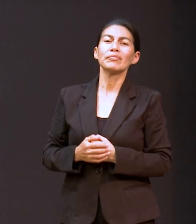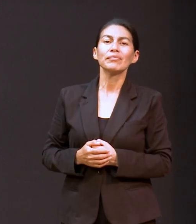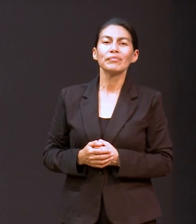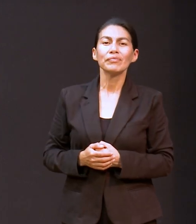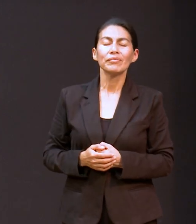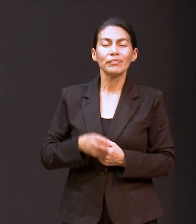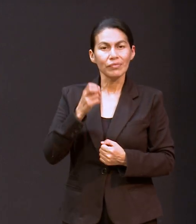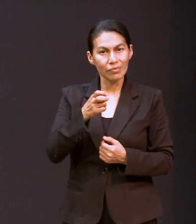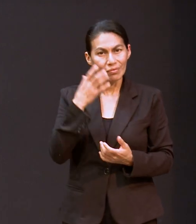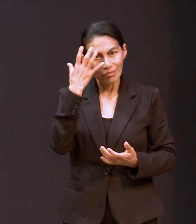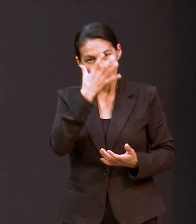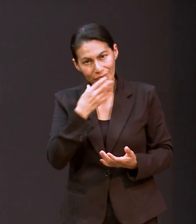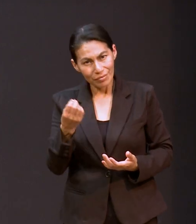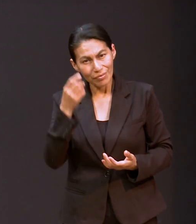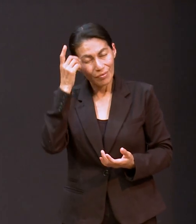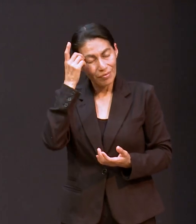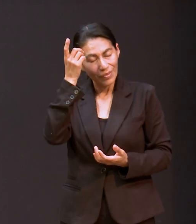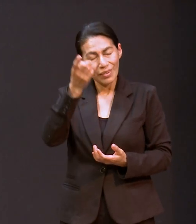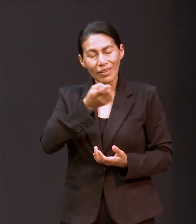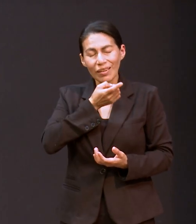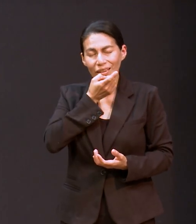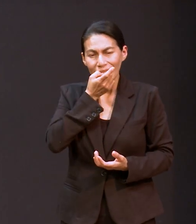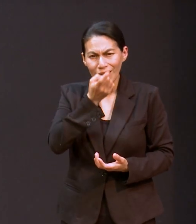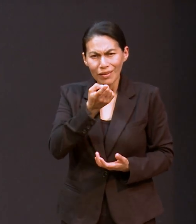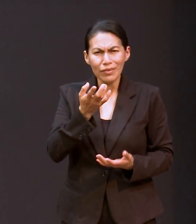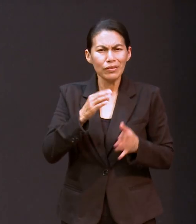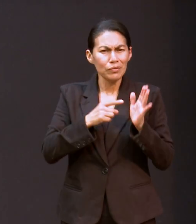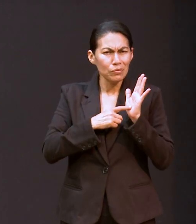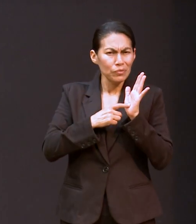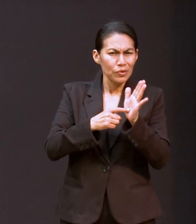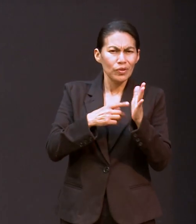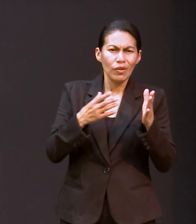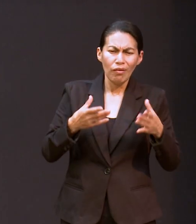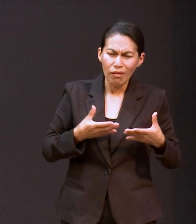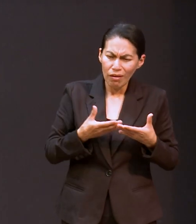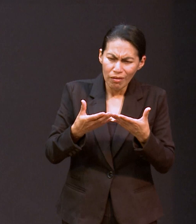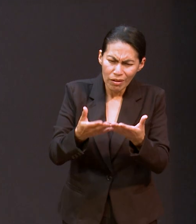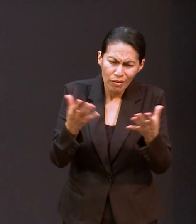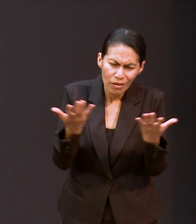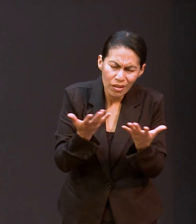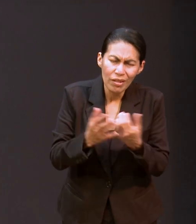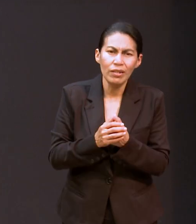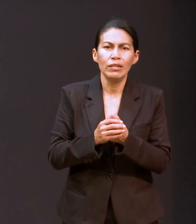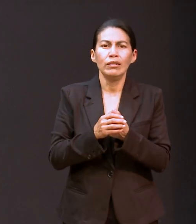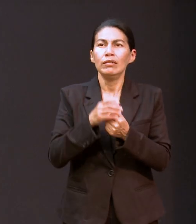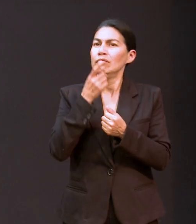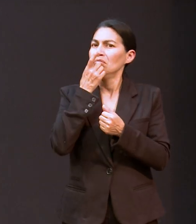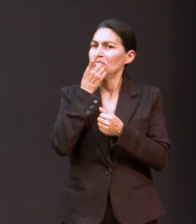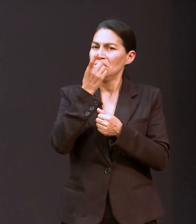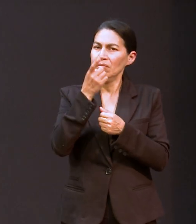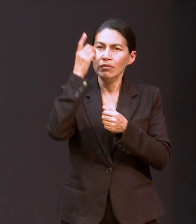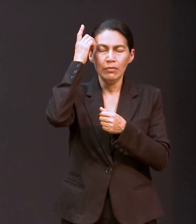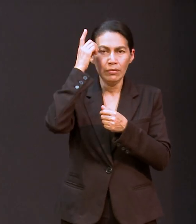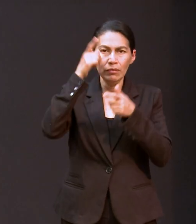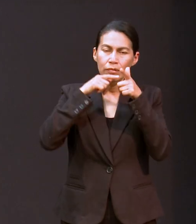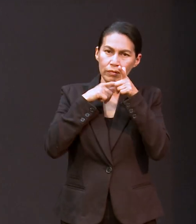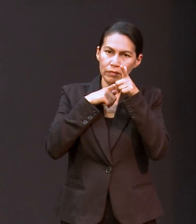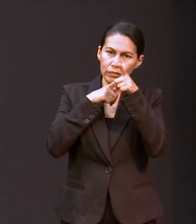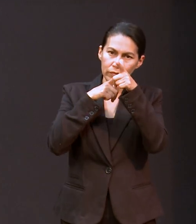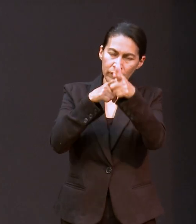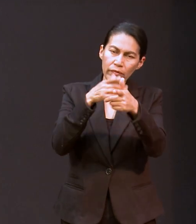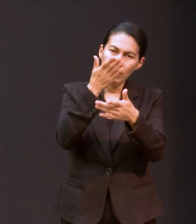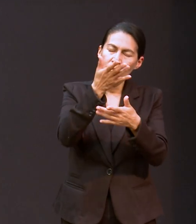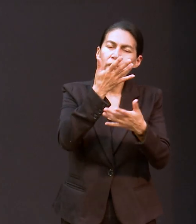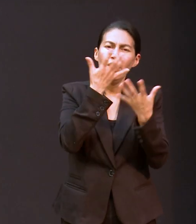sometimiento a la voluntad de Dios y Dios te puso claramente en el camino correcto y te sigue tomando